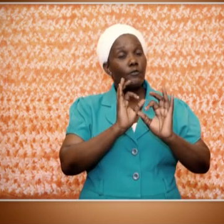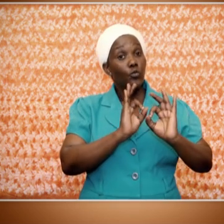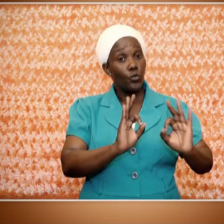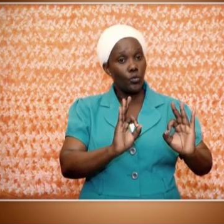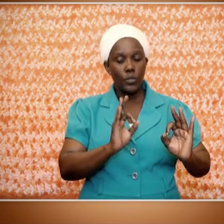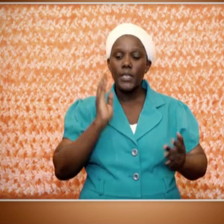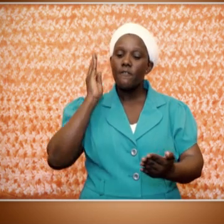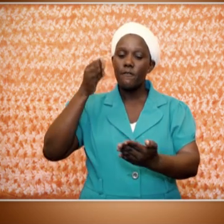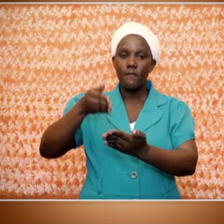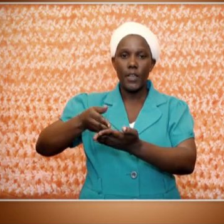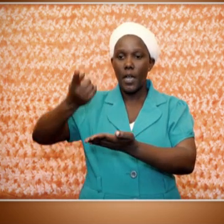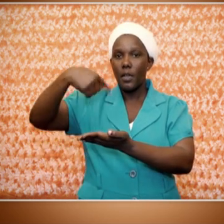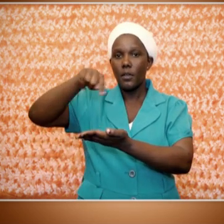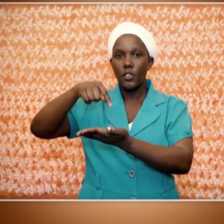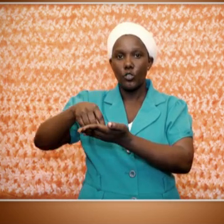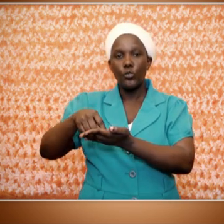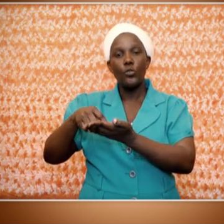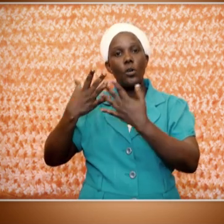tembelea kituo cha afya kilichopo karibu nawe.